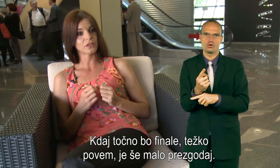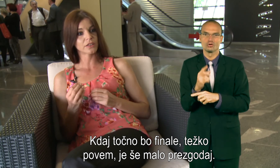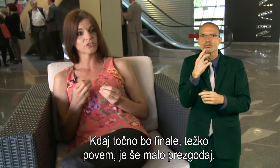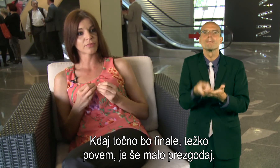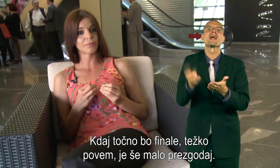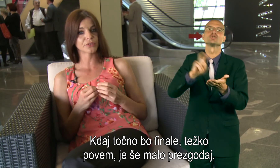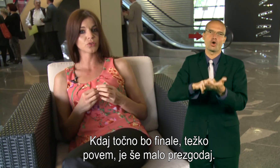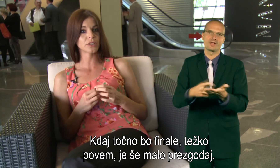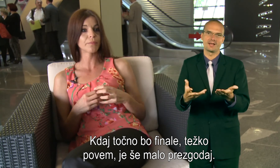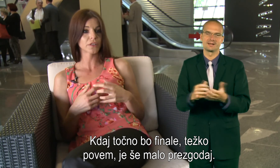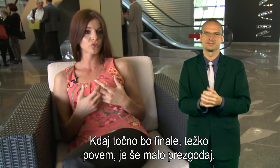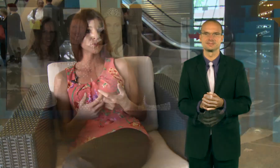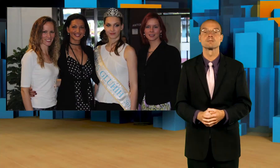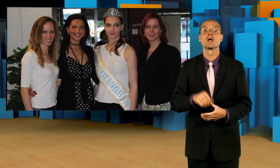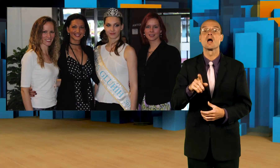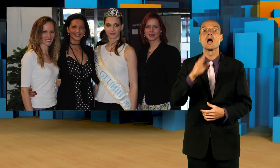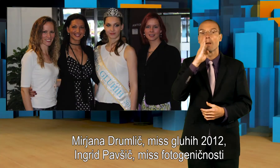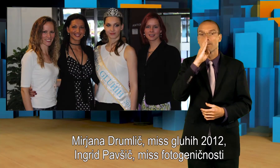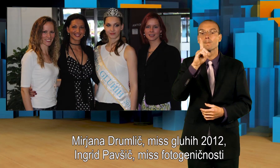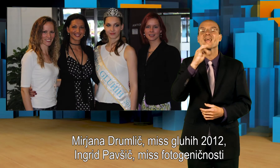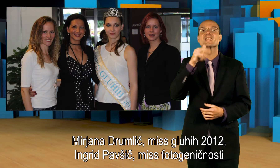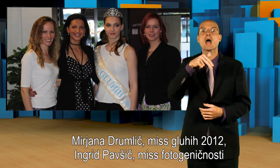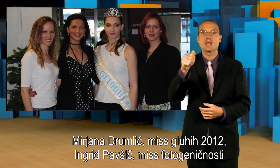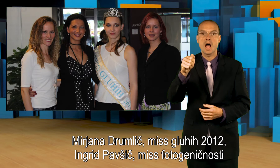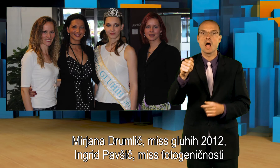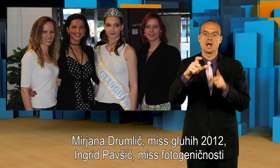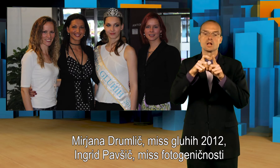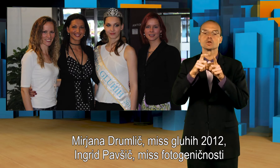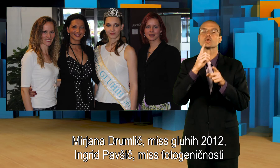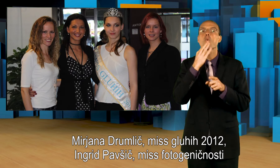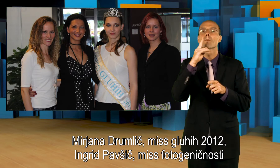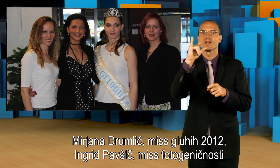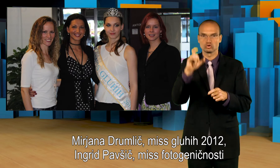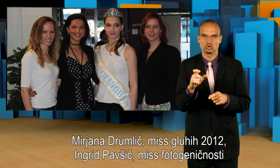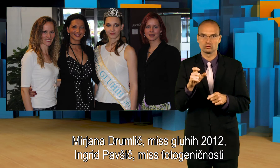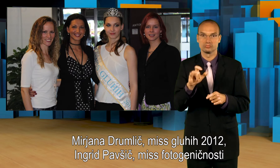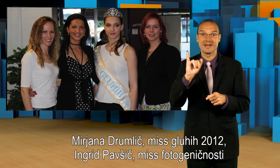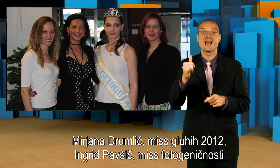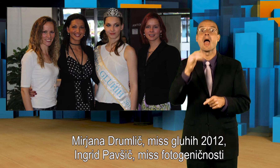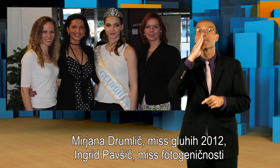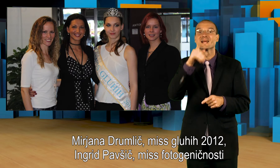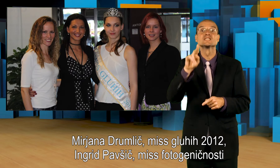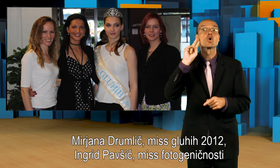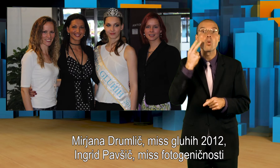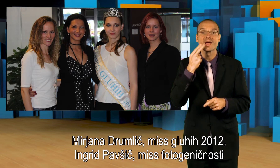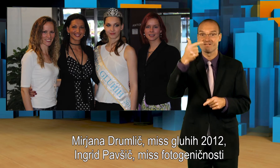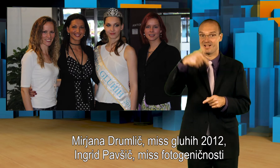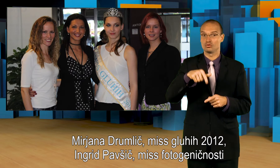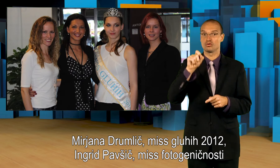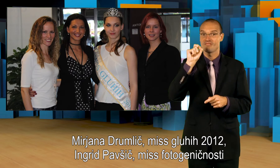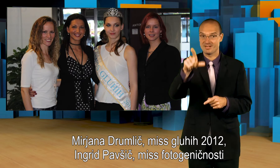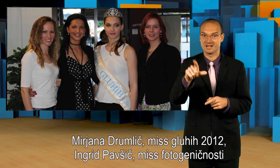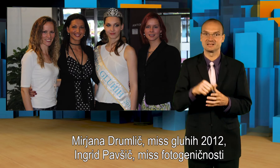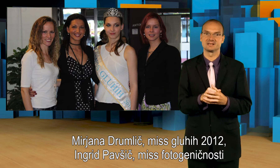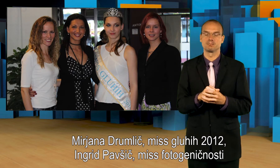a ne? Ker je še malo prezgodaj, ampak Mirjana Drumlič, Miss gluhih 2012, Ingrid Pavšič,